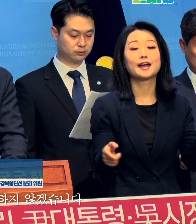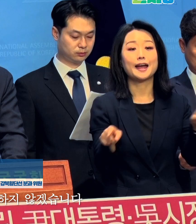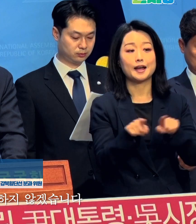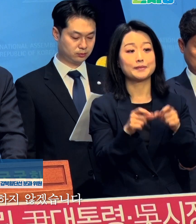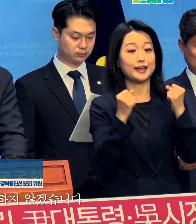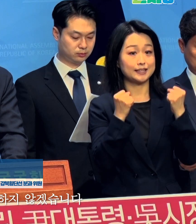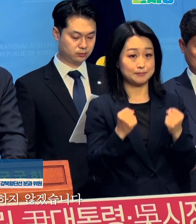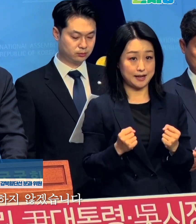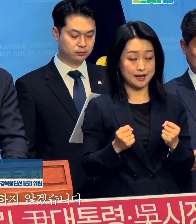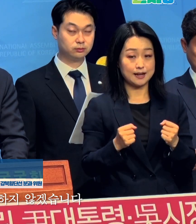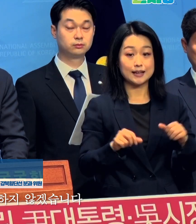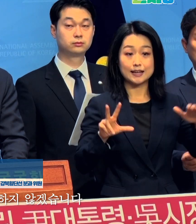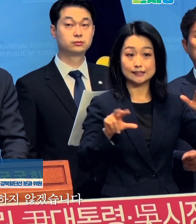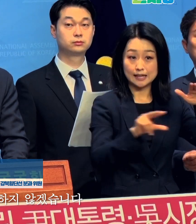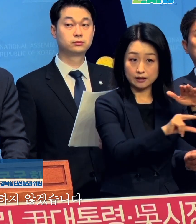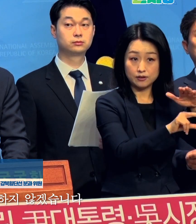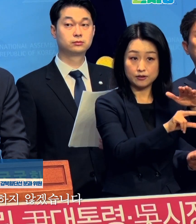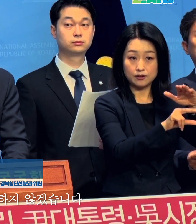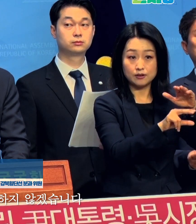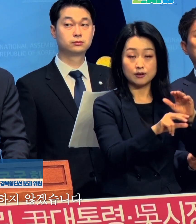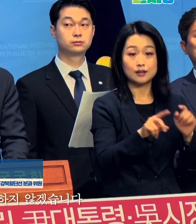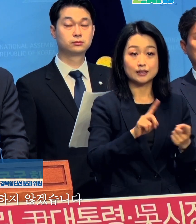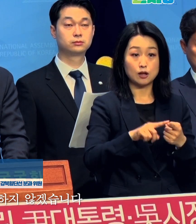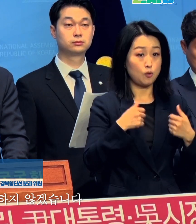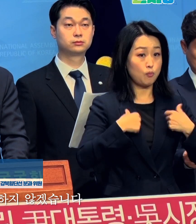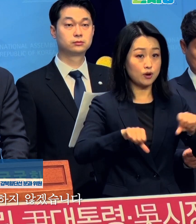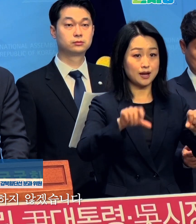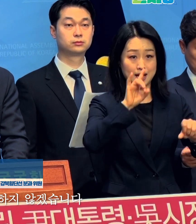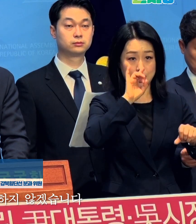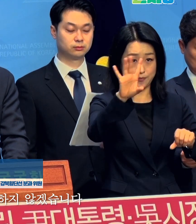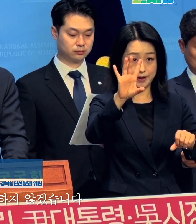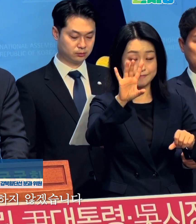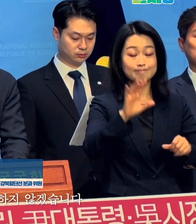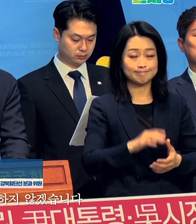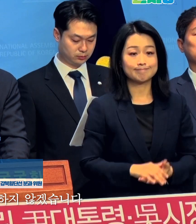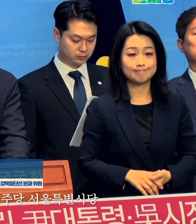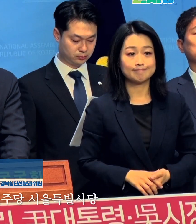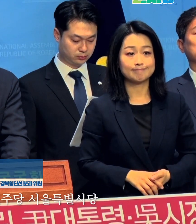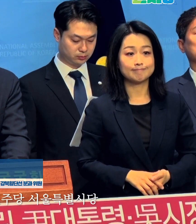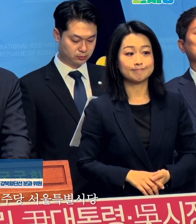것입니다. 강북횡단선 이대로 포기하지 않겠습니다.